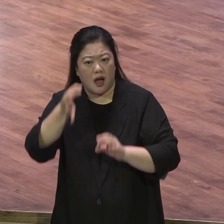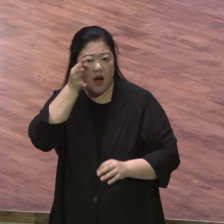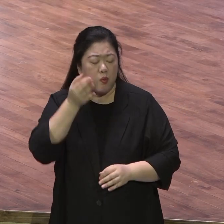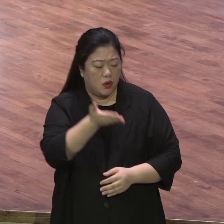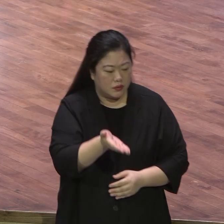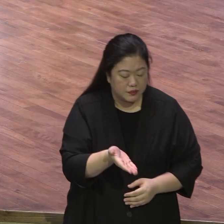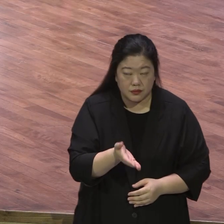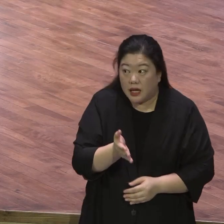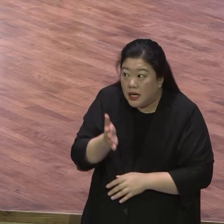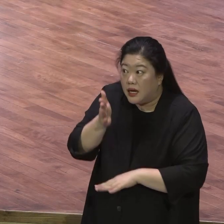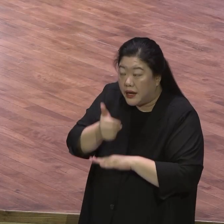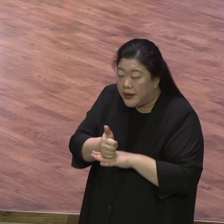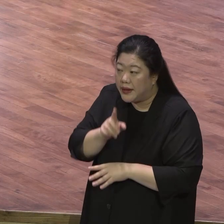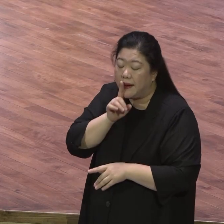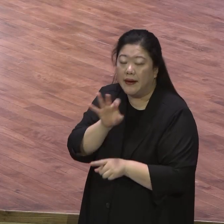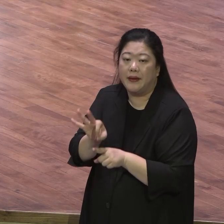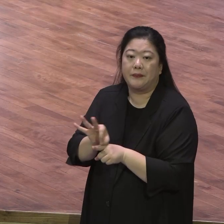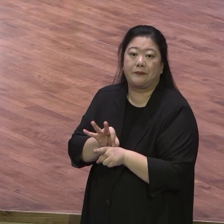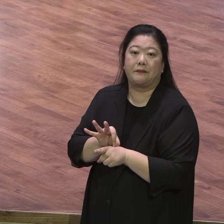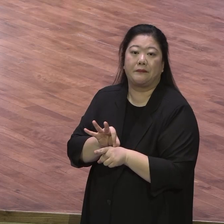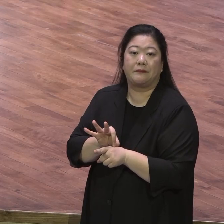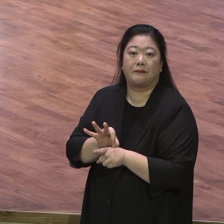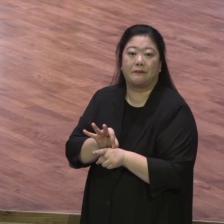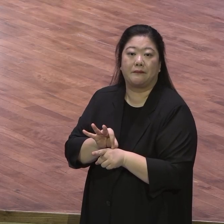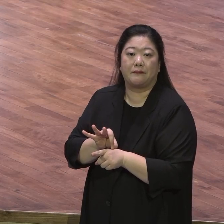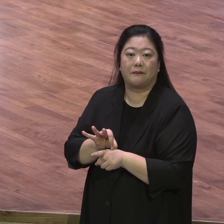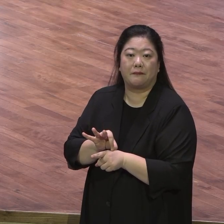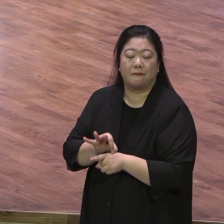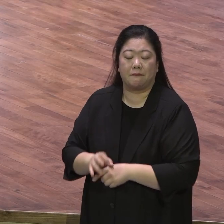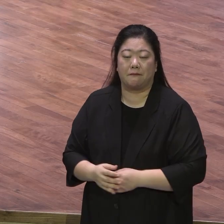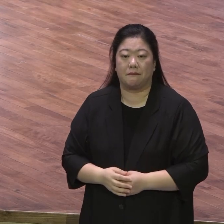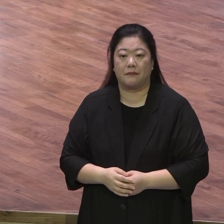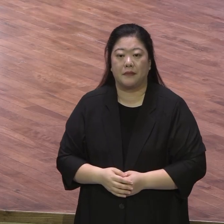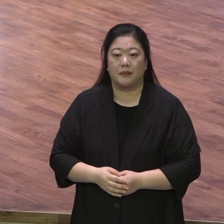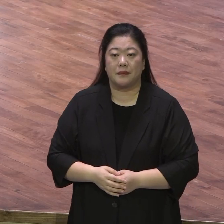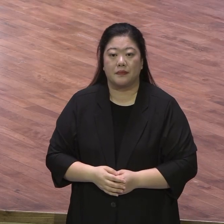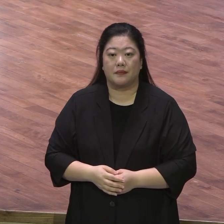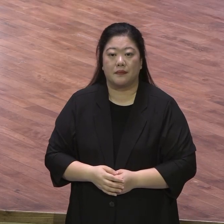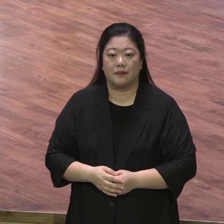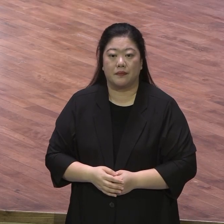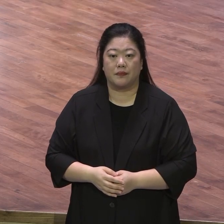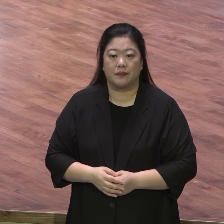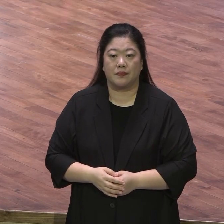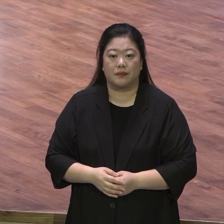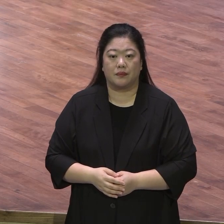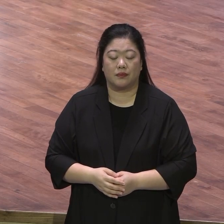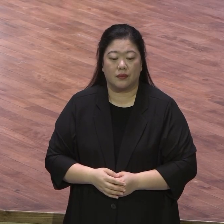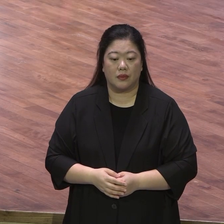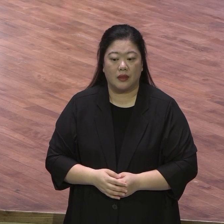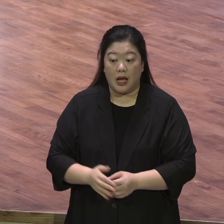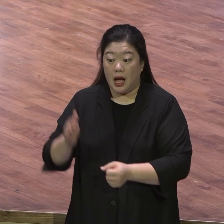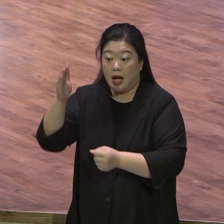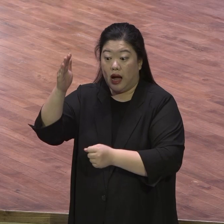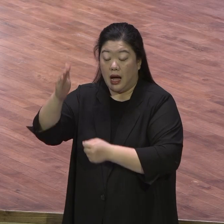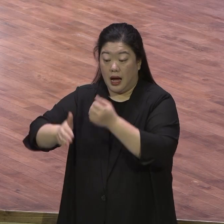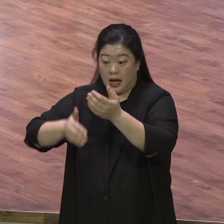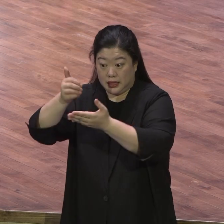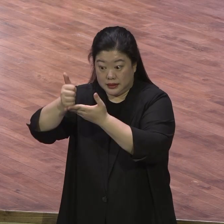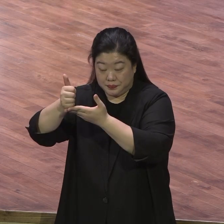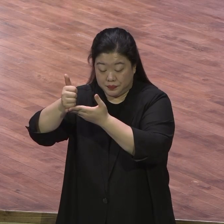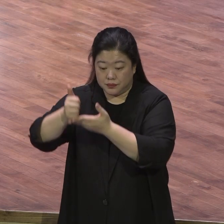하나님께 도전한 거예요 하나님이 세워오신 주의 종에 도전한 건 하나님께 도전하는 거예요 보통